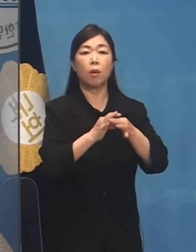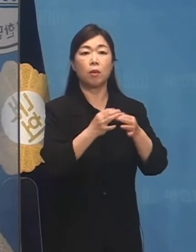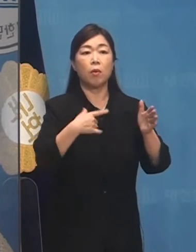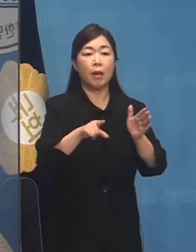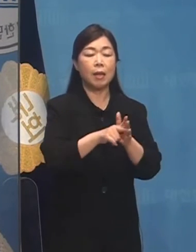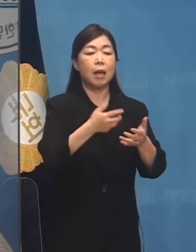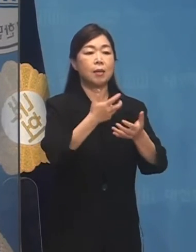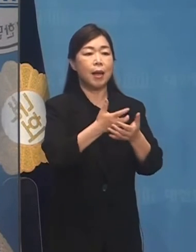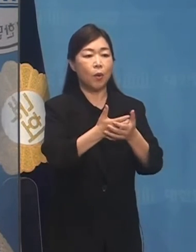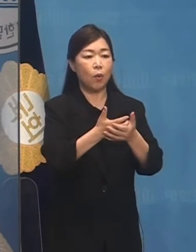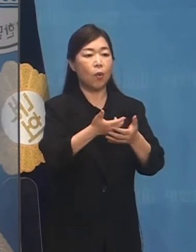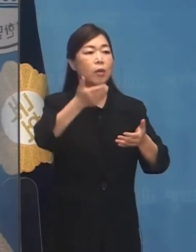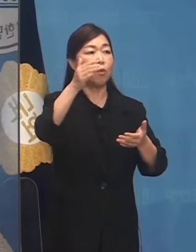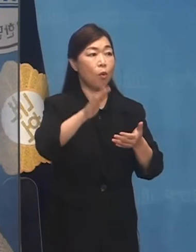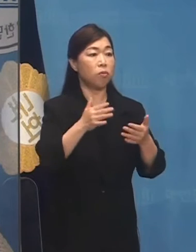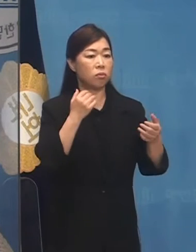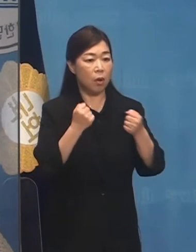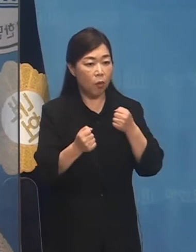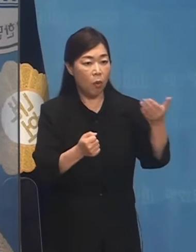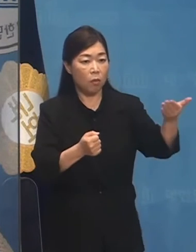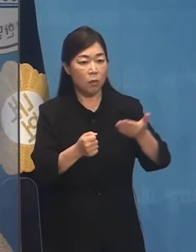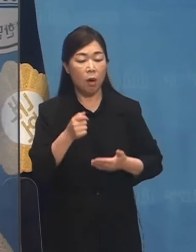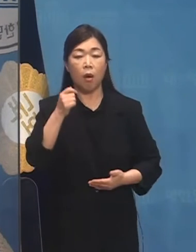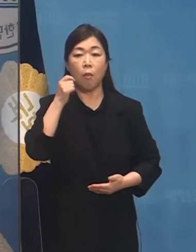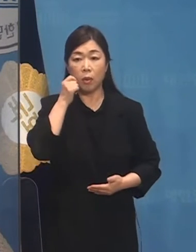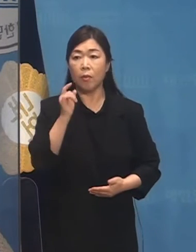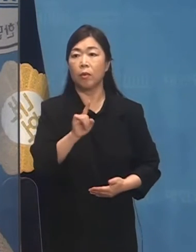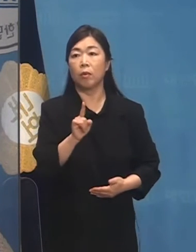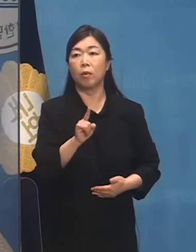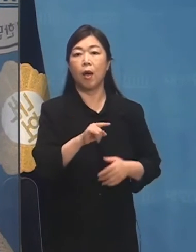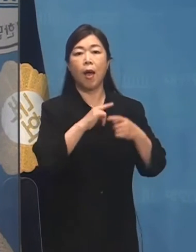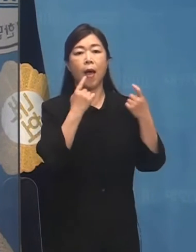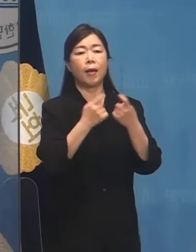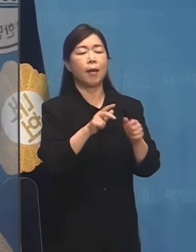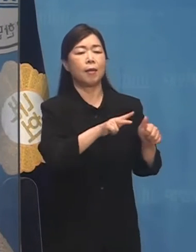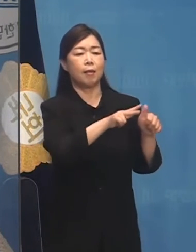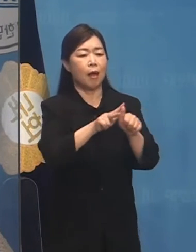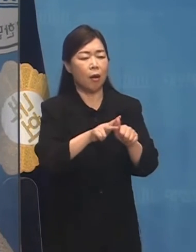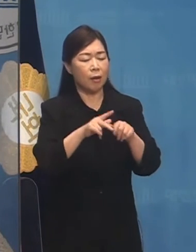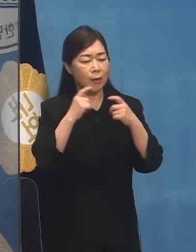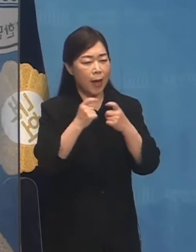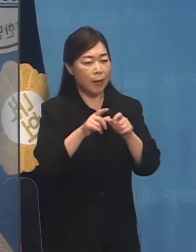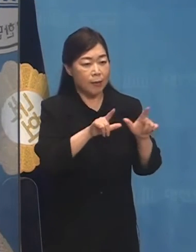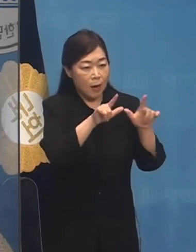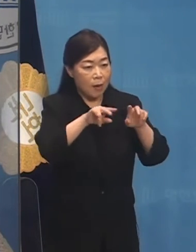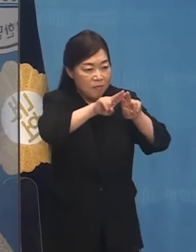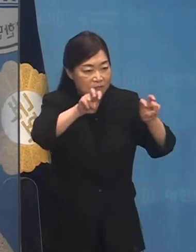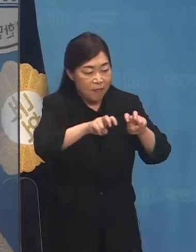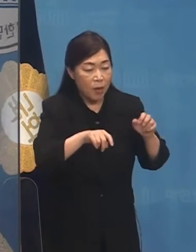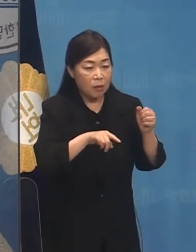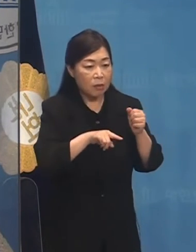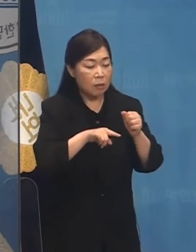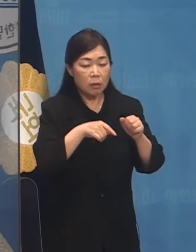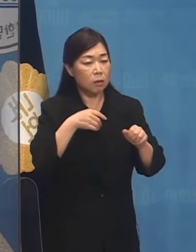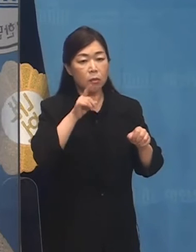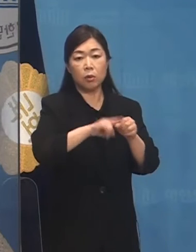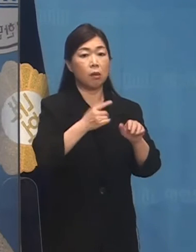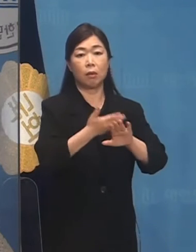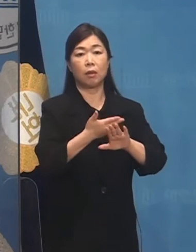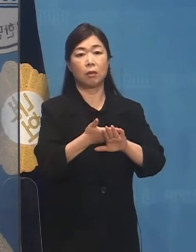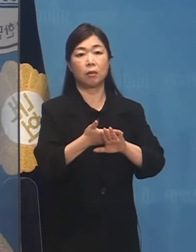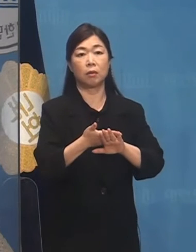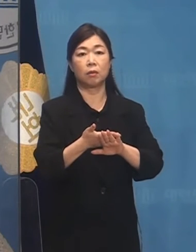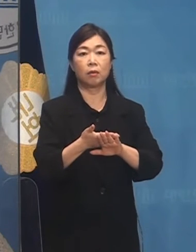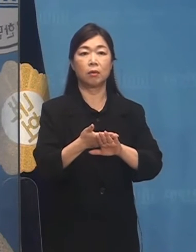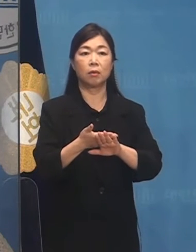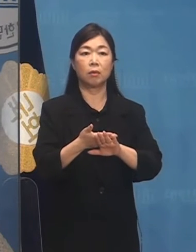위한 자료인데도 불구하고 보내줄 수 없다. 무슨 사생활을 물어보는 자료가 아니었지 않습니까?